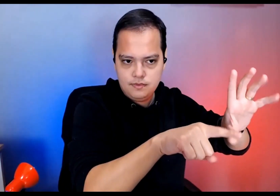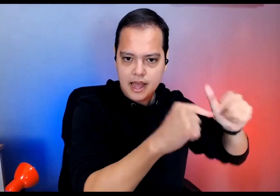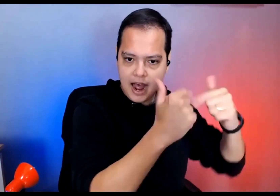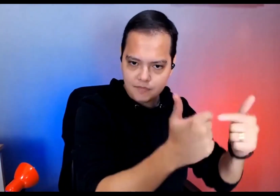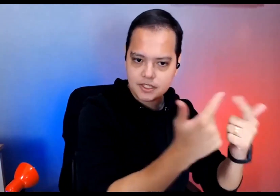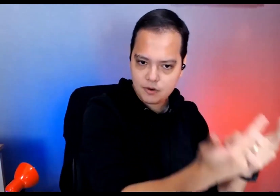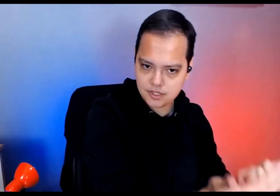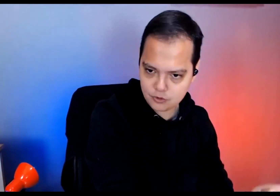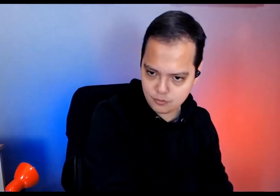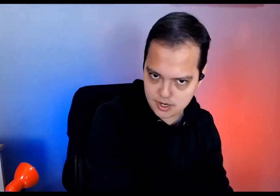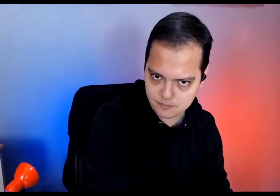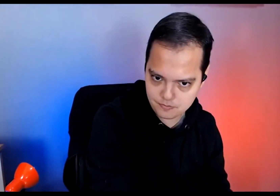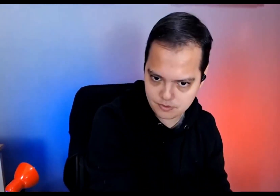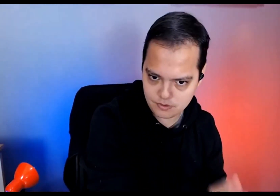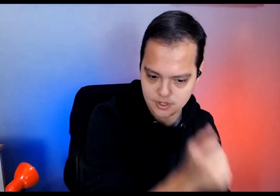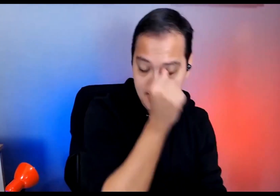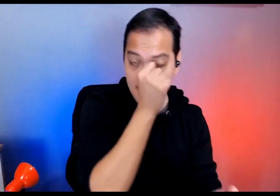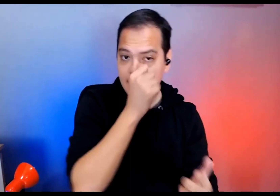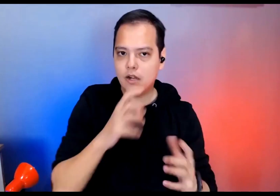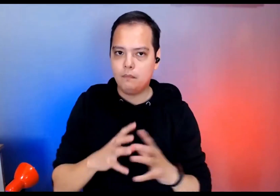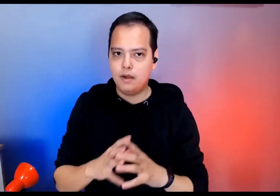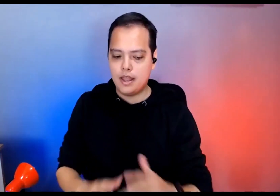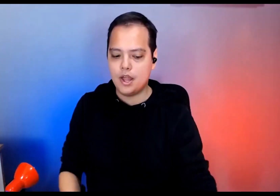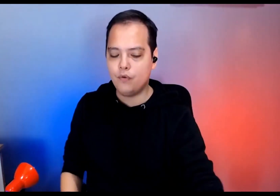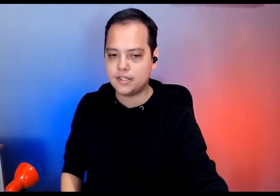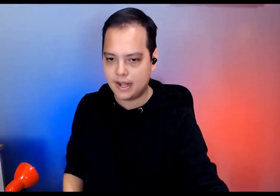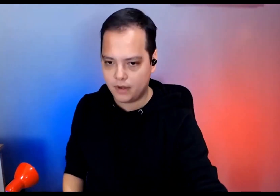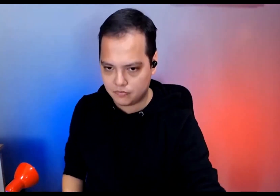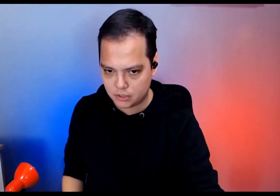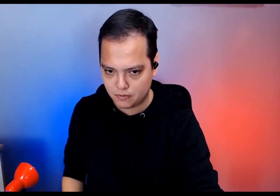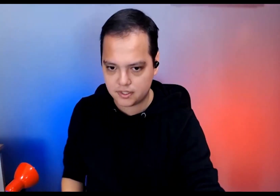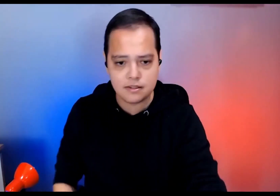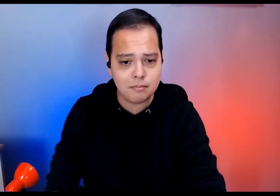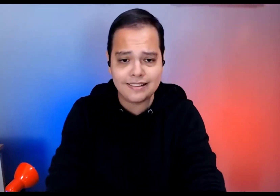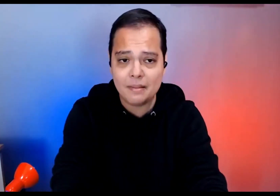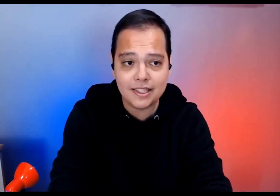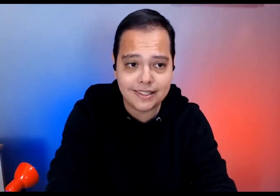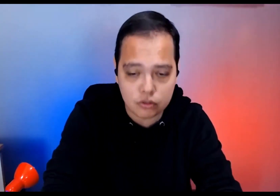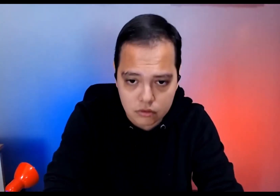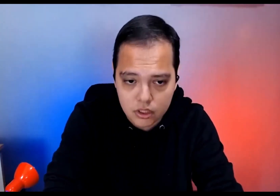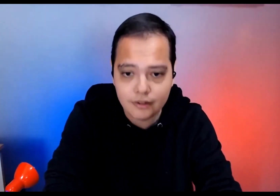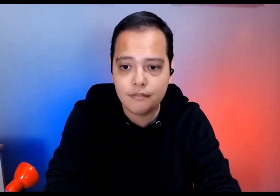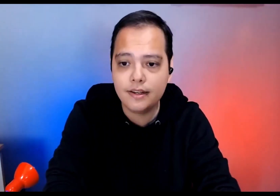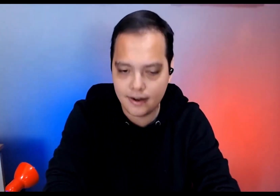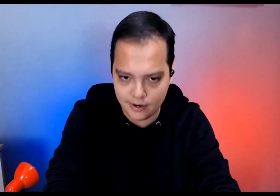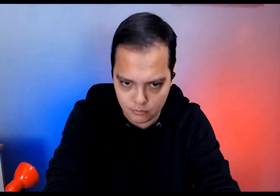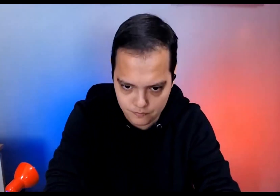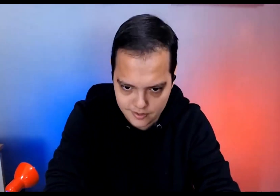Aí você vai conseguir se comunicar, ok? Então, eu vou ensinar agora as frases para vocês, mas lembra disso. Fica calmo, porque